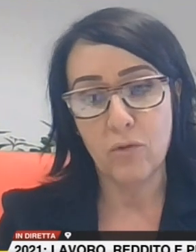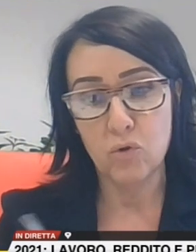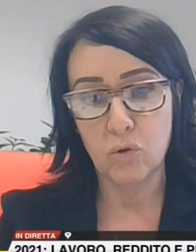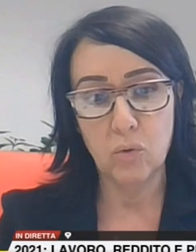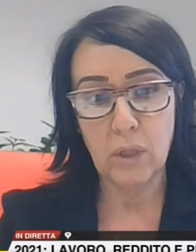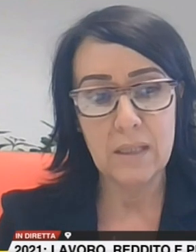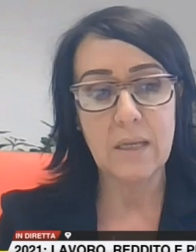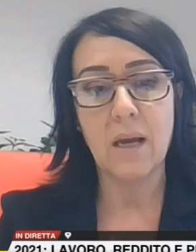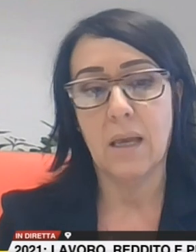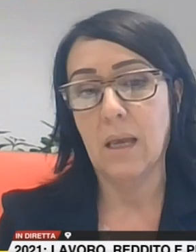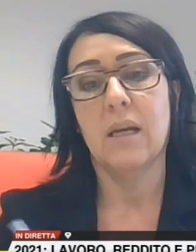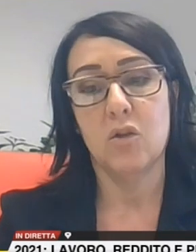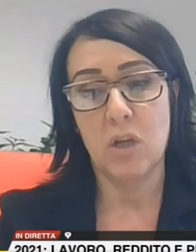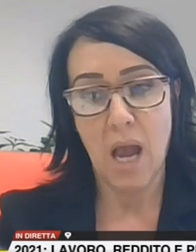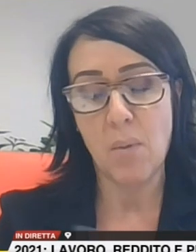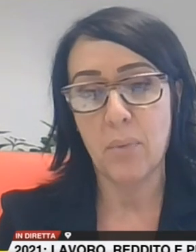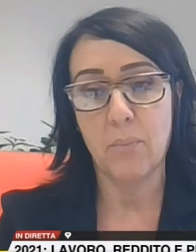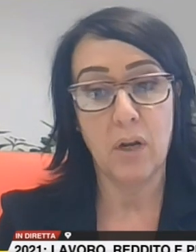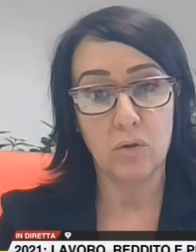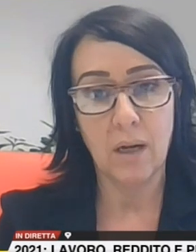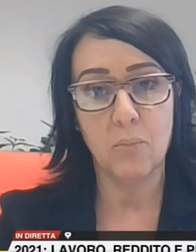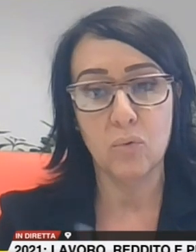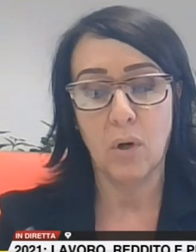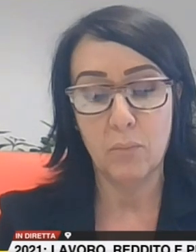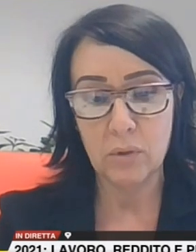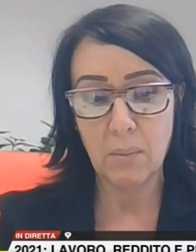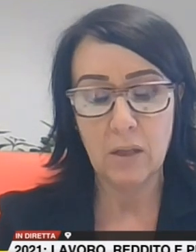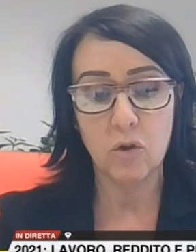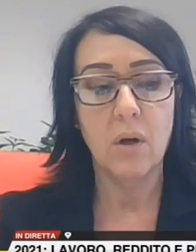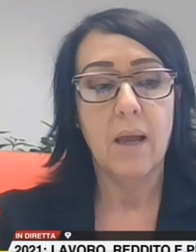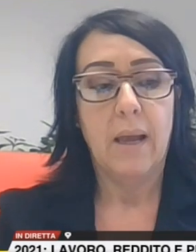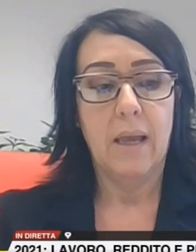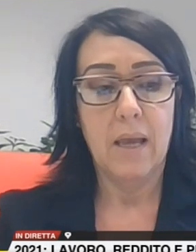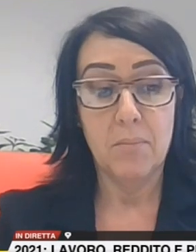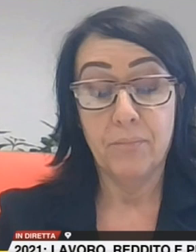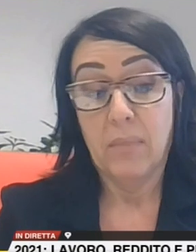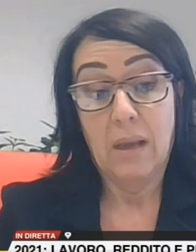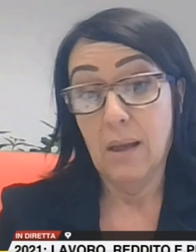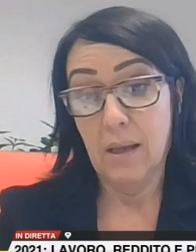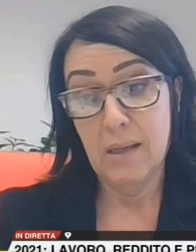grosso afflusso di utenza che ci chiama per prenotare appunto l'appuntamento